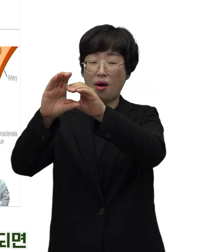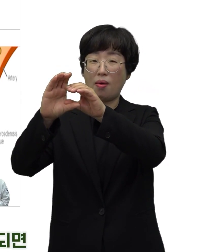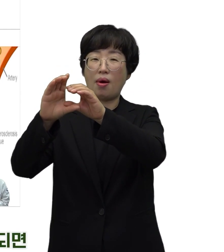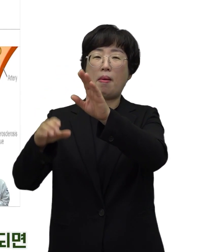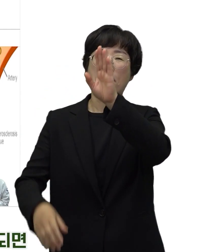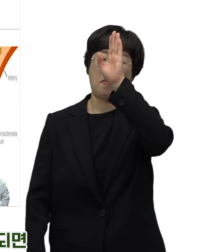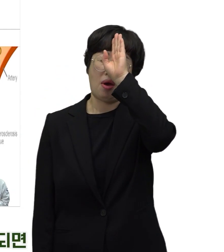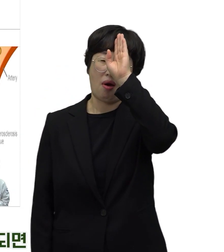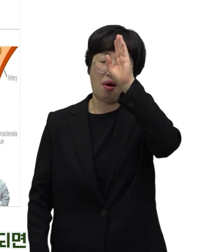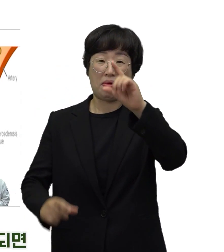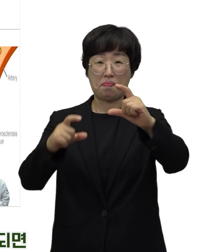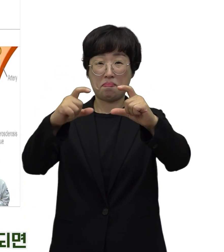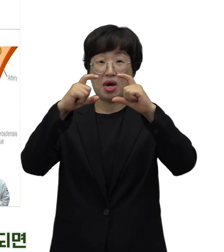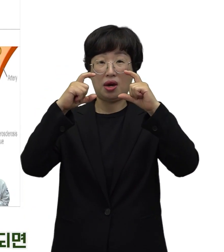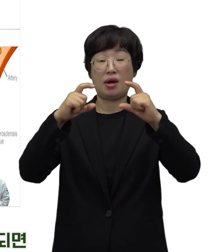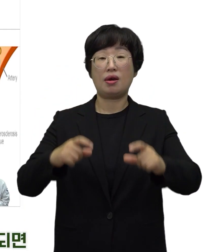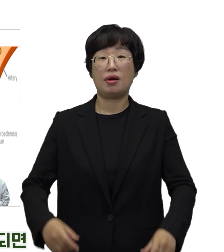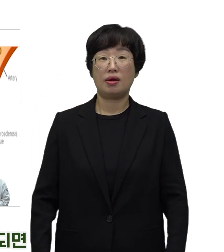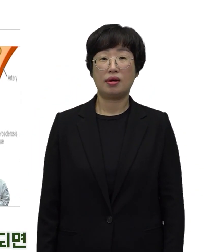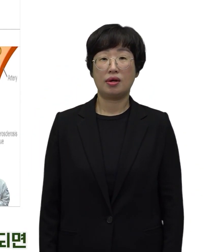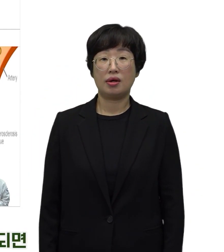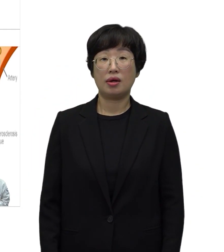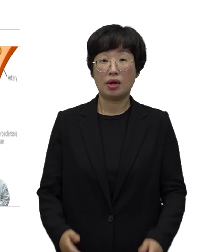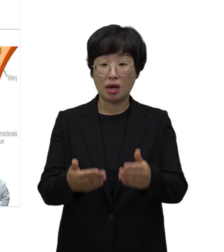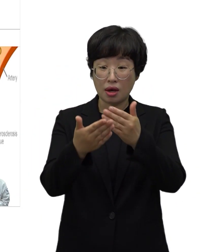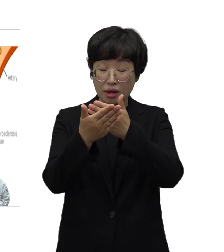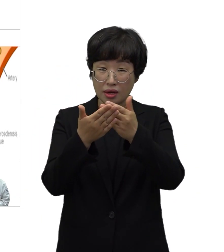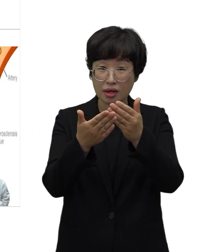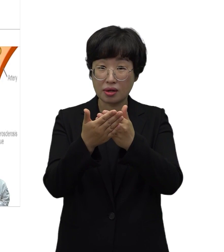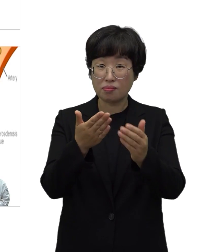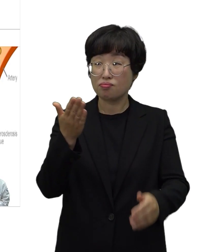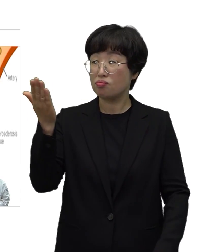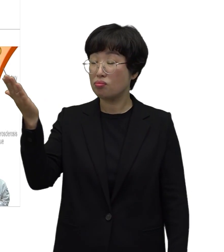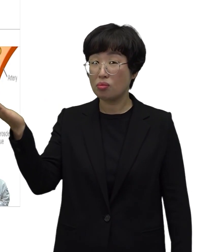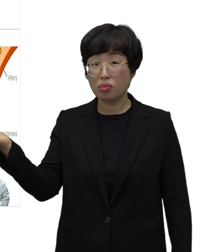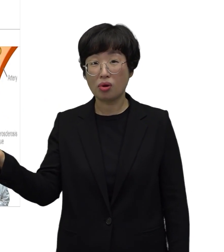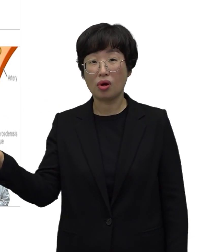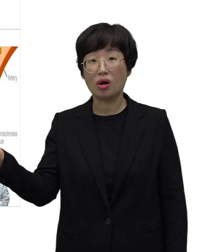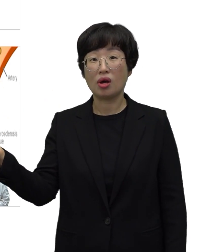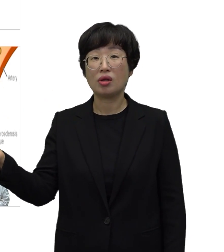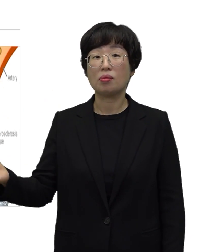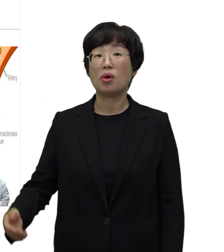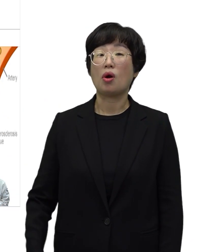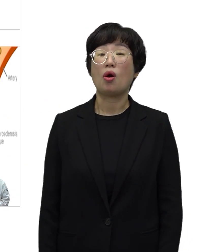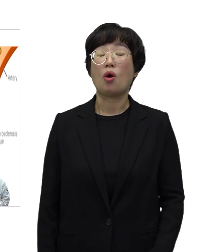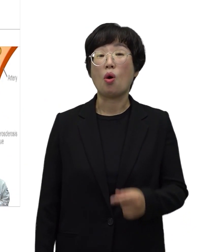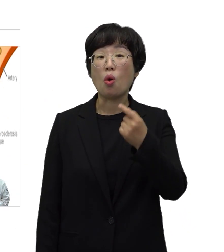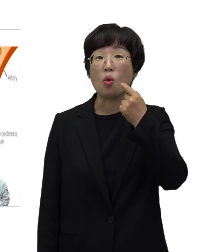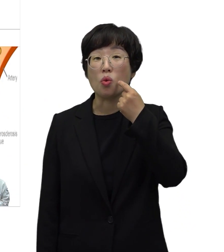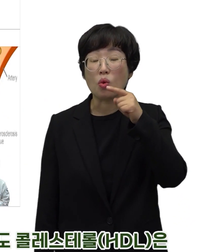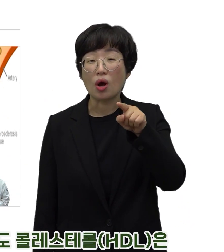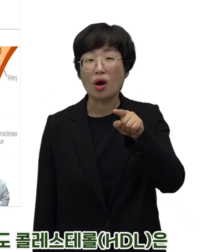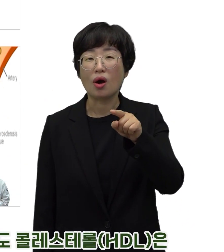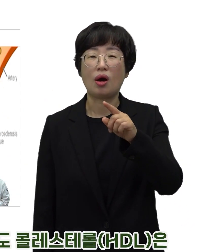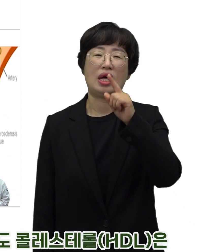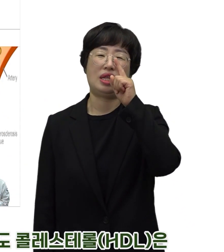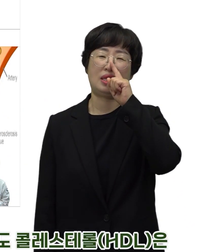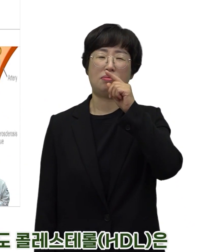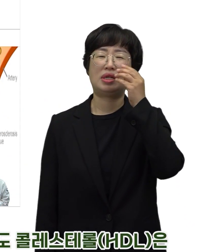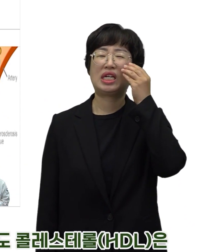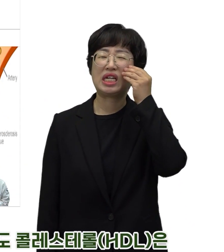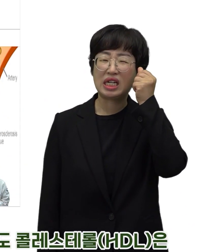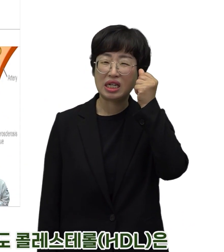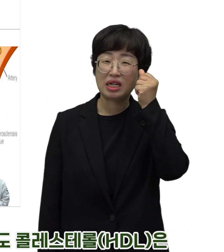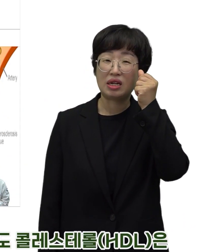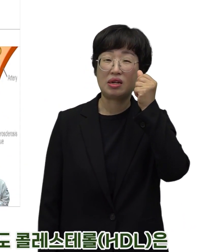LDL, 저밀도 콜레스테롤이 많게 되면 혈관벽에 가서 들러붙게 되고요. 밑에